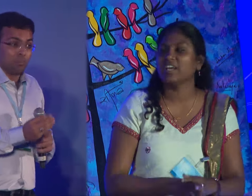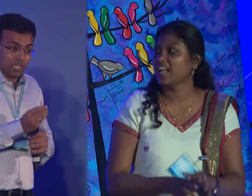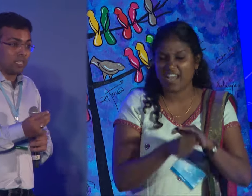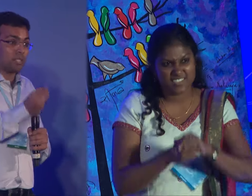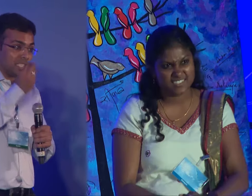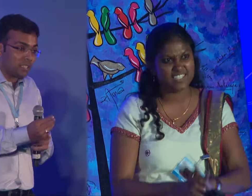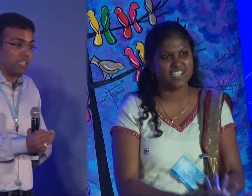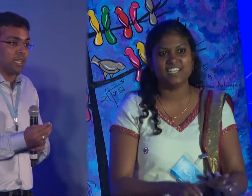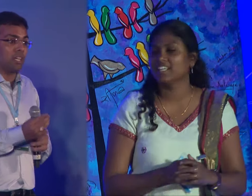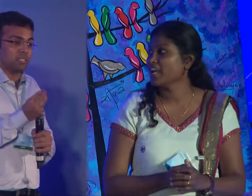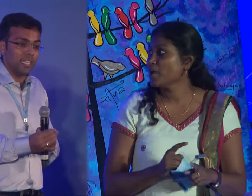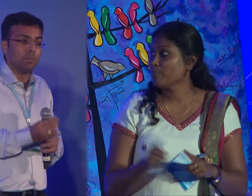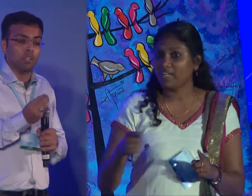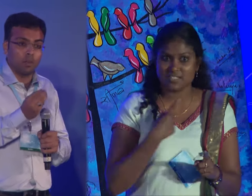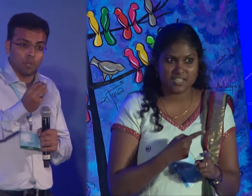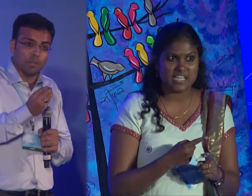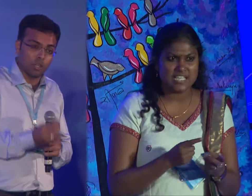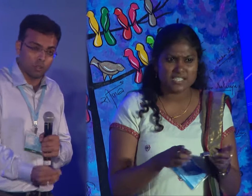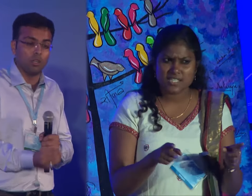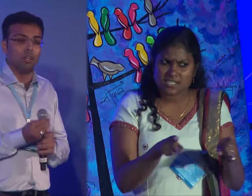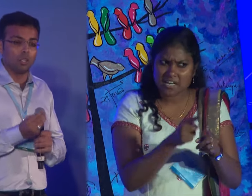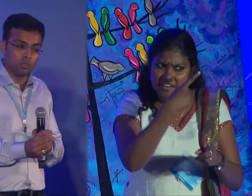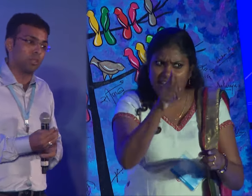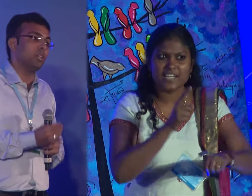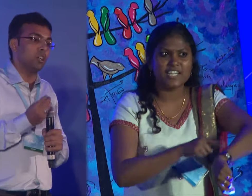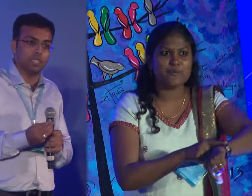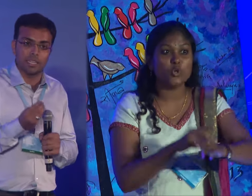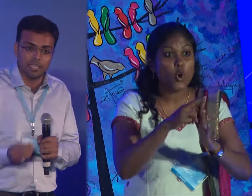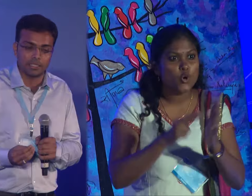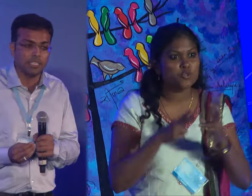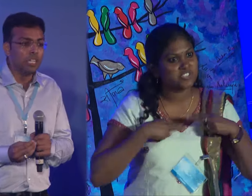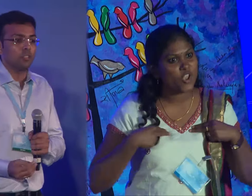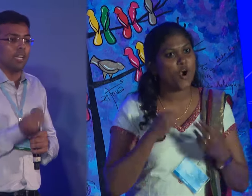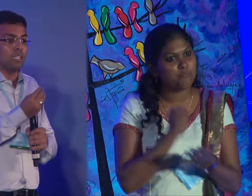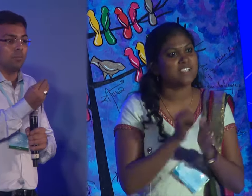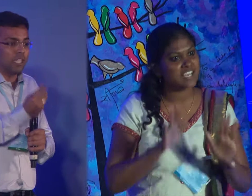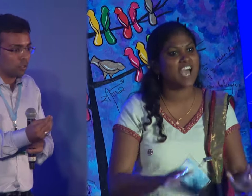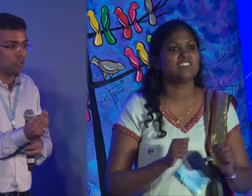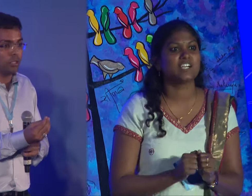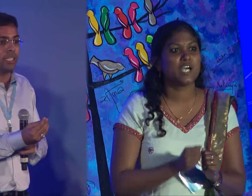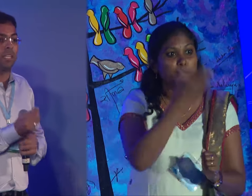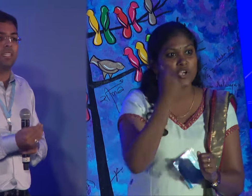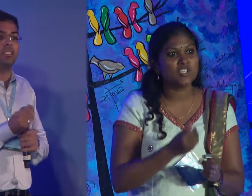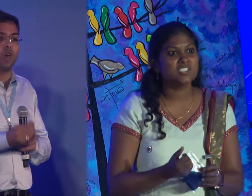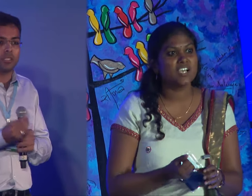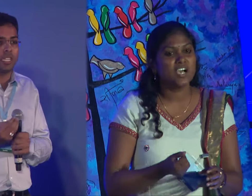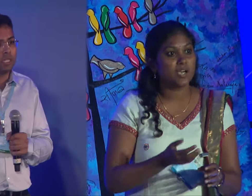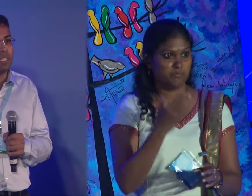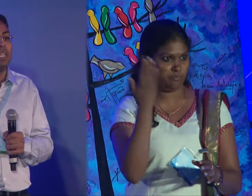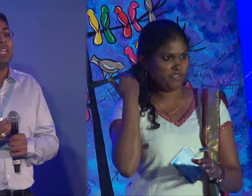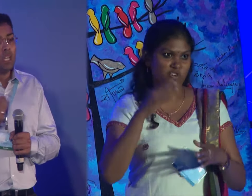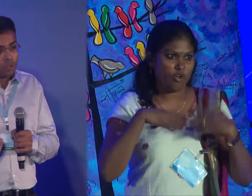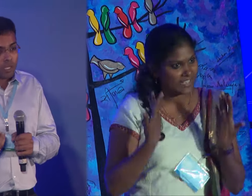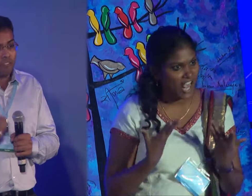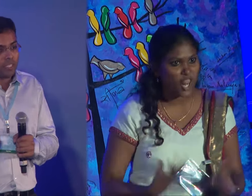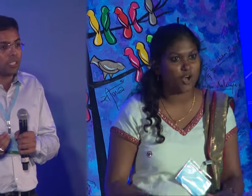पे, मेरे हिसाब से यही सही टाइम है, अगर सही टाइम पे प्रॉपर रूल्स, प्रॉपर लॉज अगर नहीं आते हैं, तो शायद हम इनको तो खो देंगे, पर इनके जैसे बहुत सारे